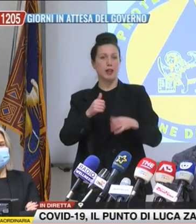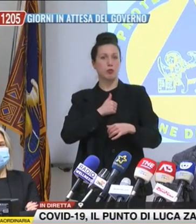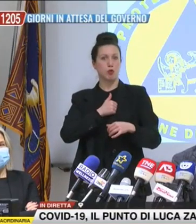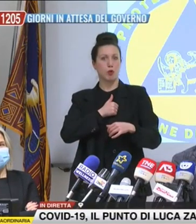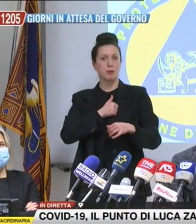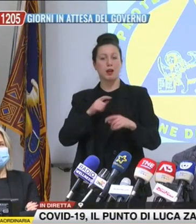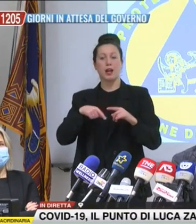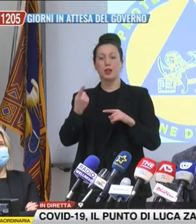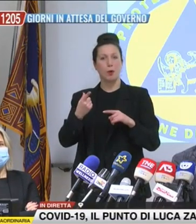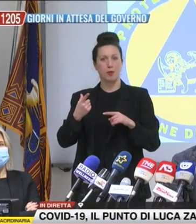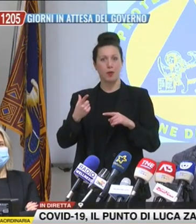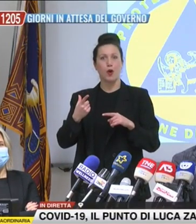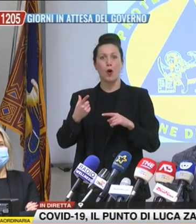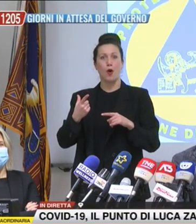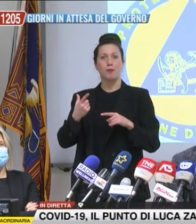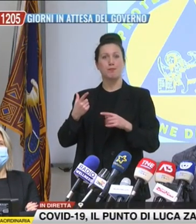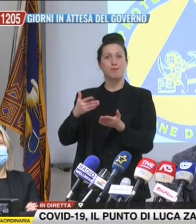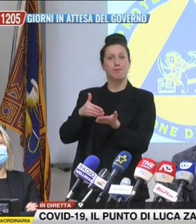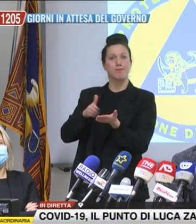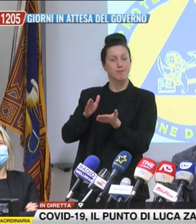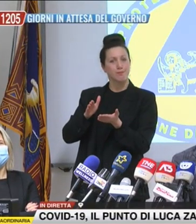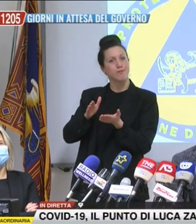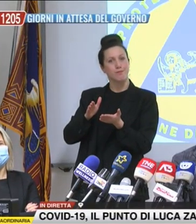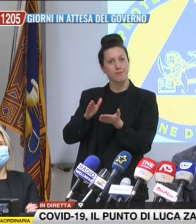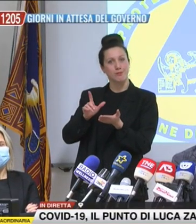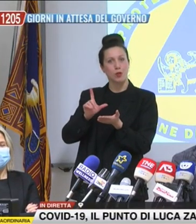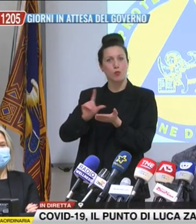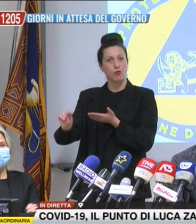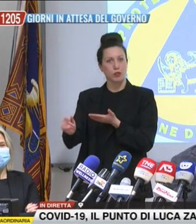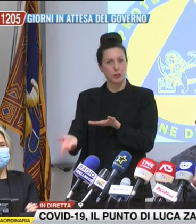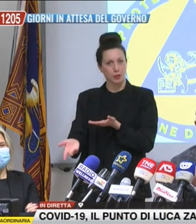Ecco, per quanto riguarda la